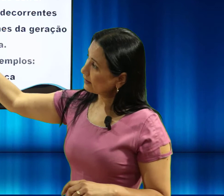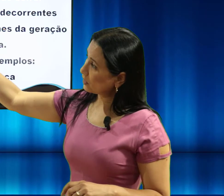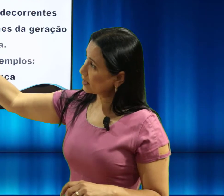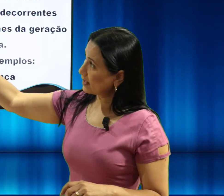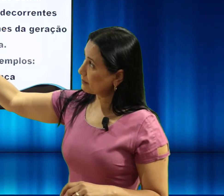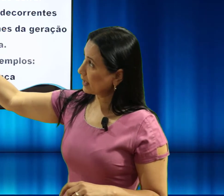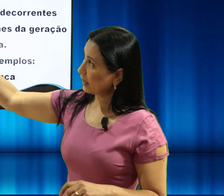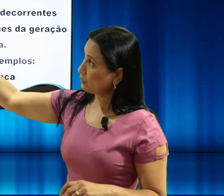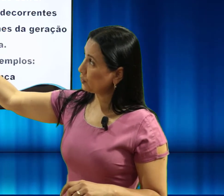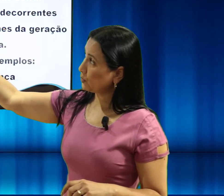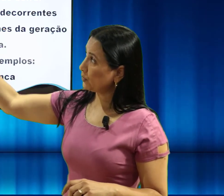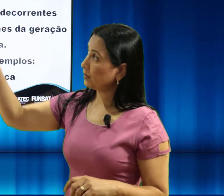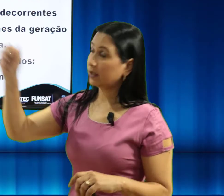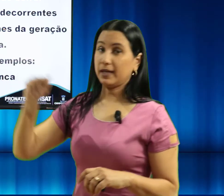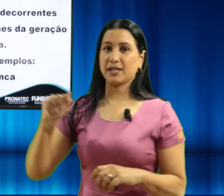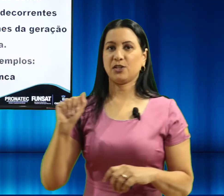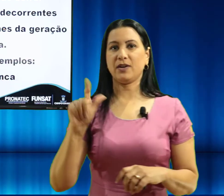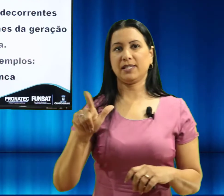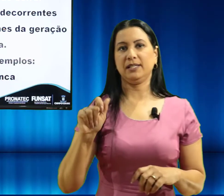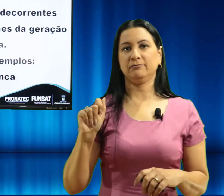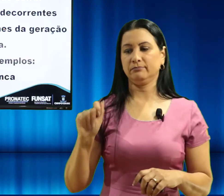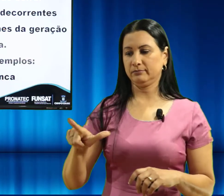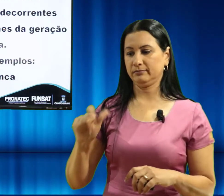Nós temos aqui o último, que é só assim.